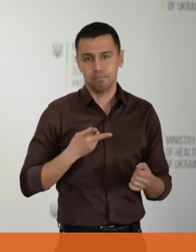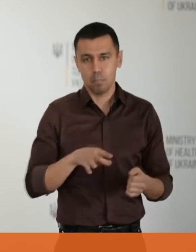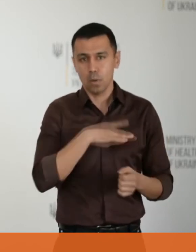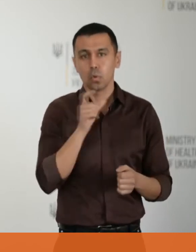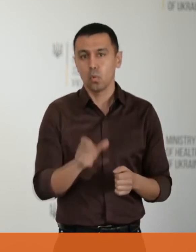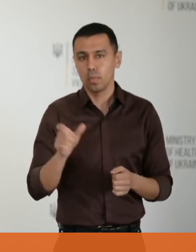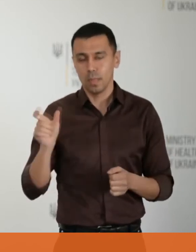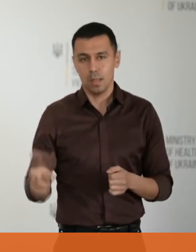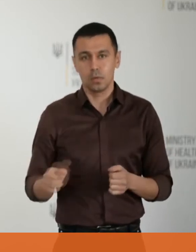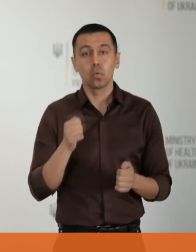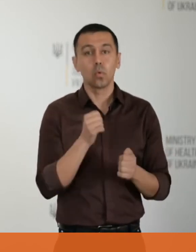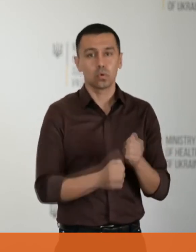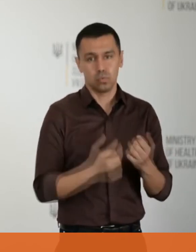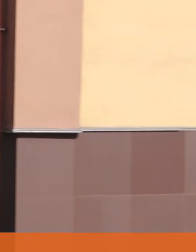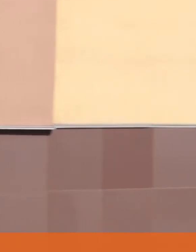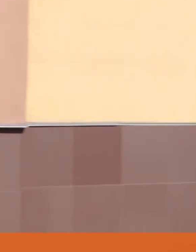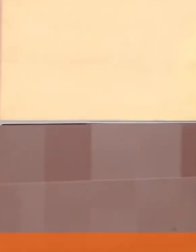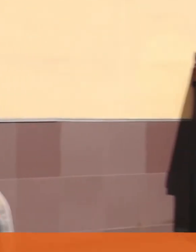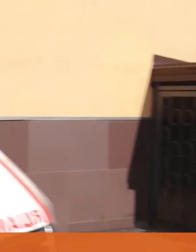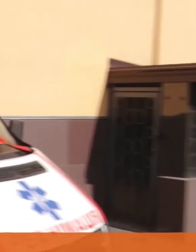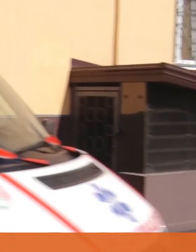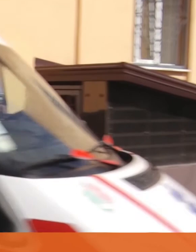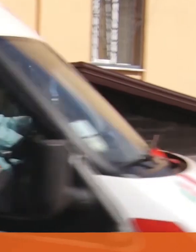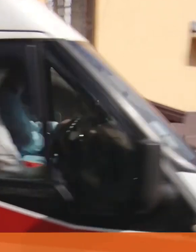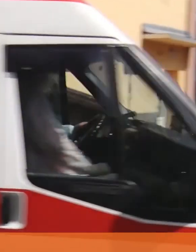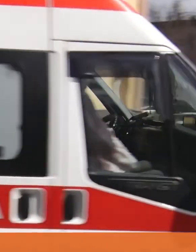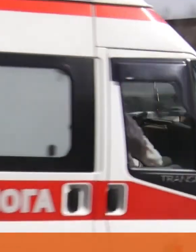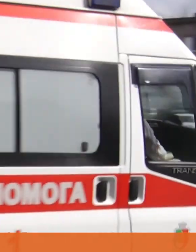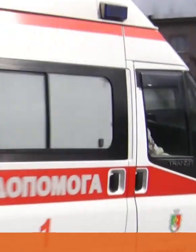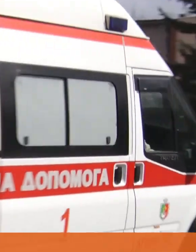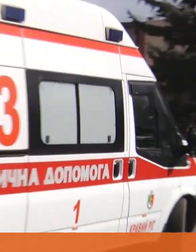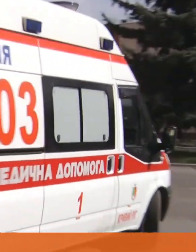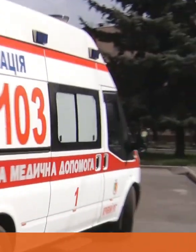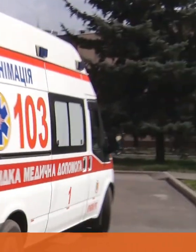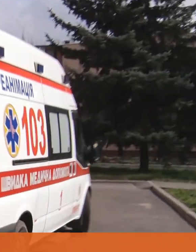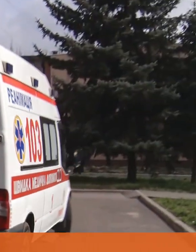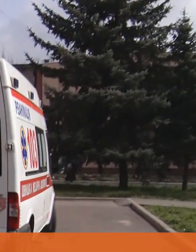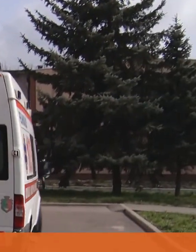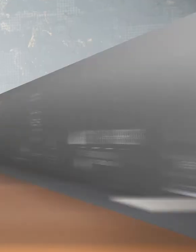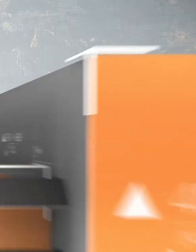Забирає життя кожного дня. Ірина Зінченко, Максим Пономарьов. Цей день.